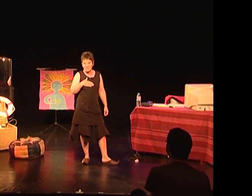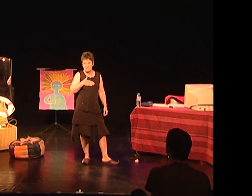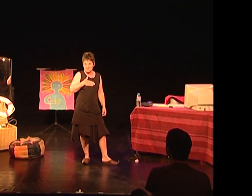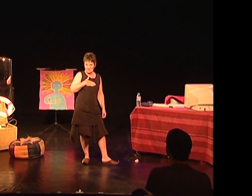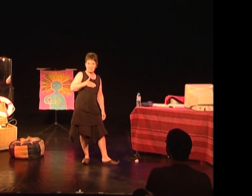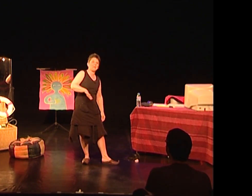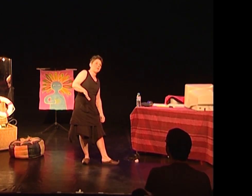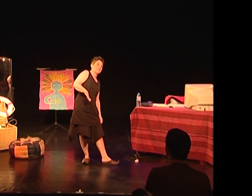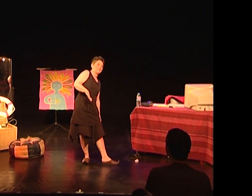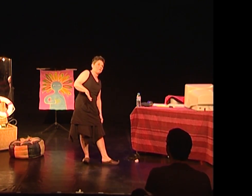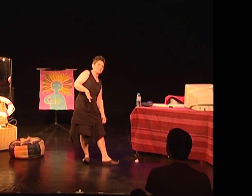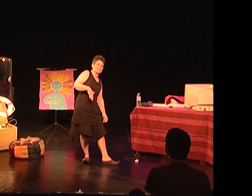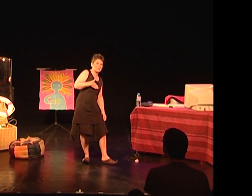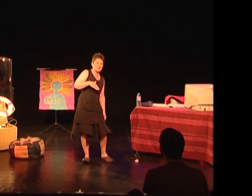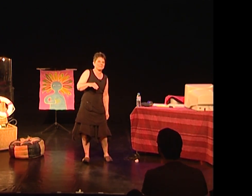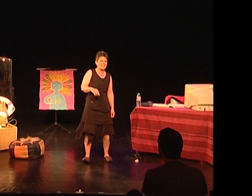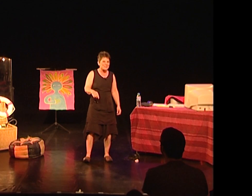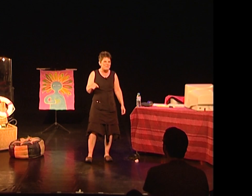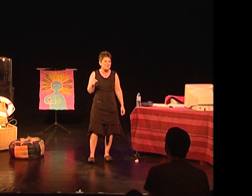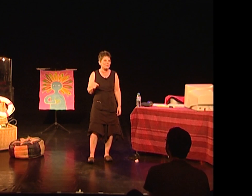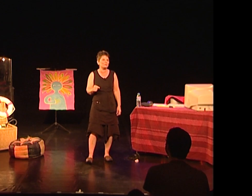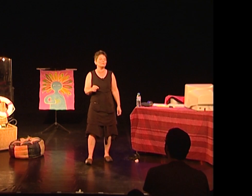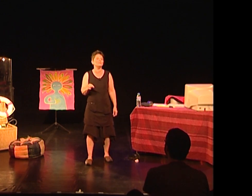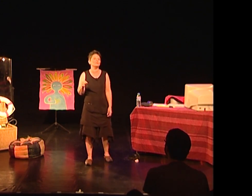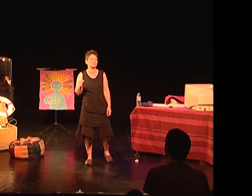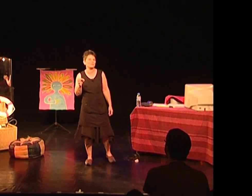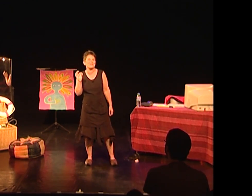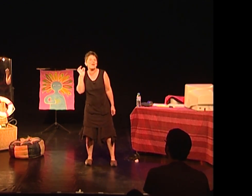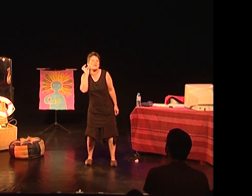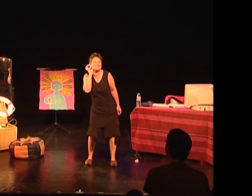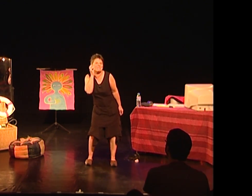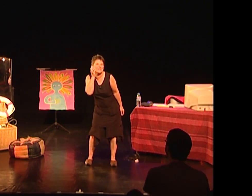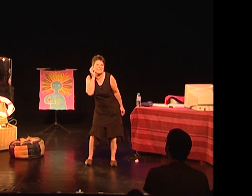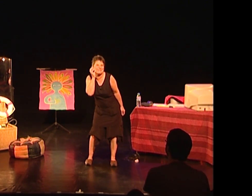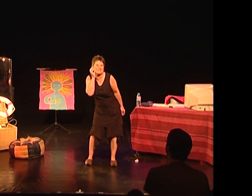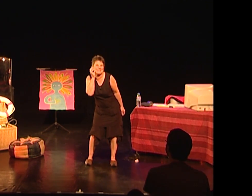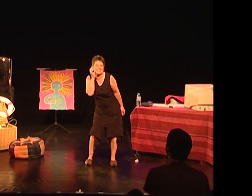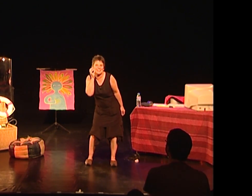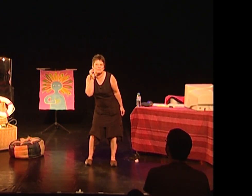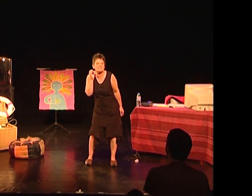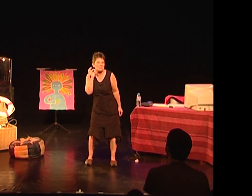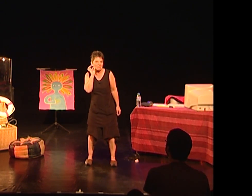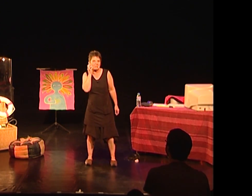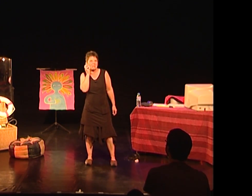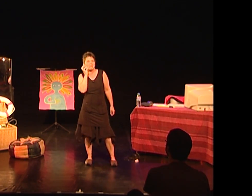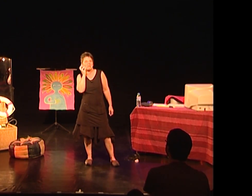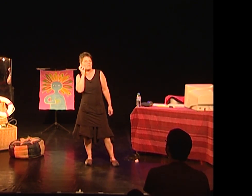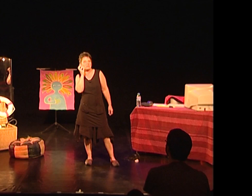c'est... J'aime pas. Alors vous avez mignon aussi, ou mignon, c'est... Mignon. Puis c'est... Pas mignon,